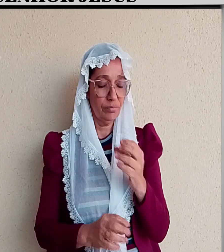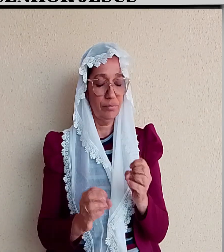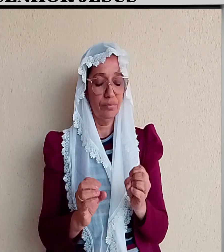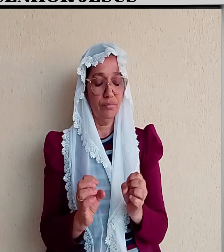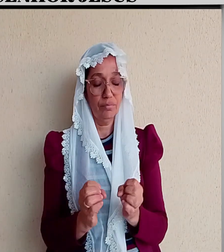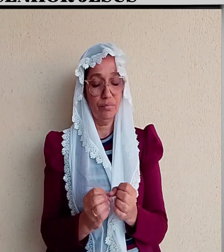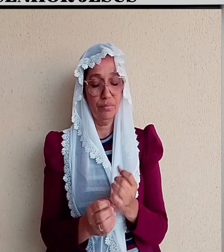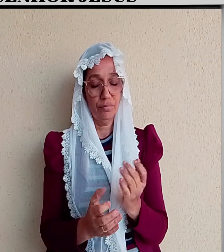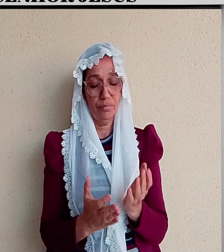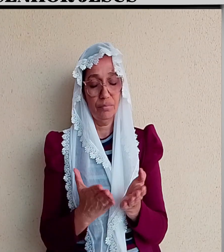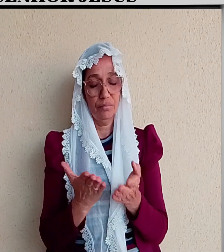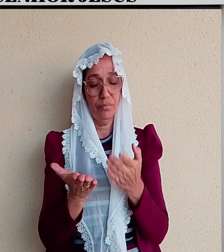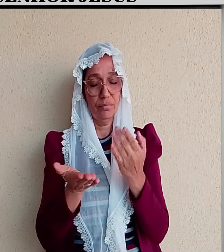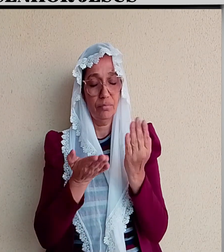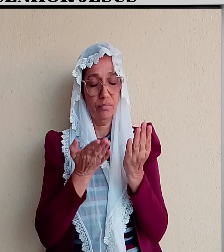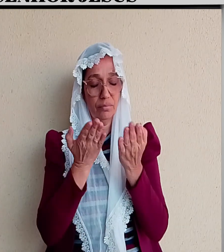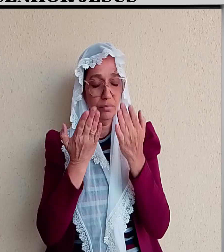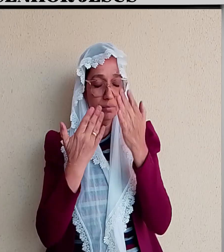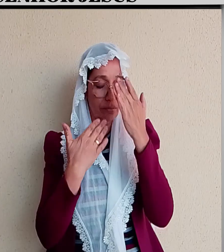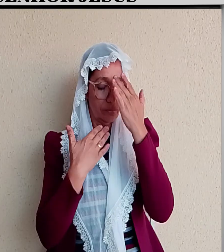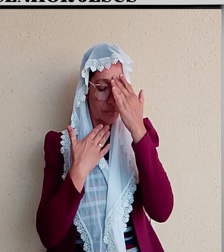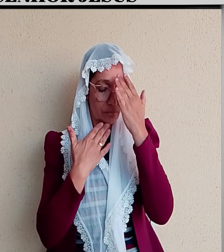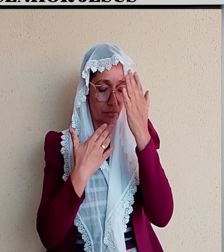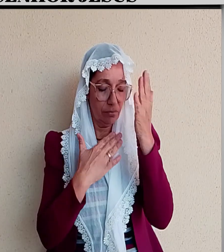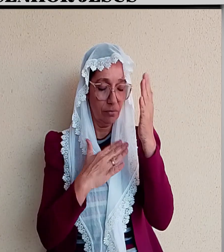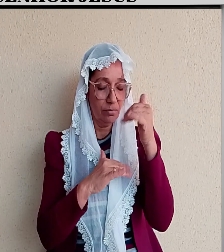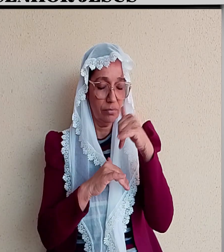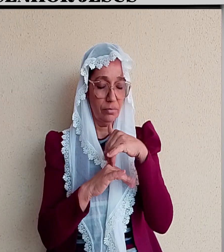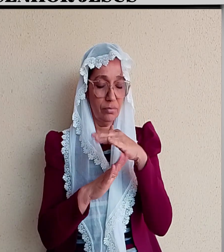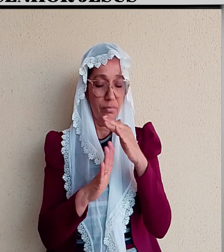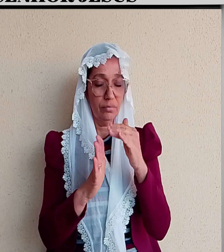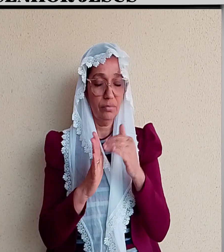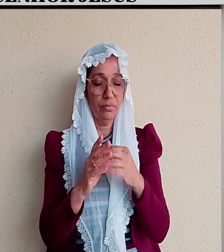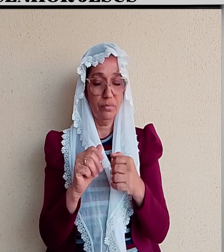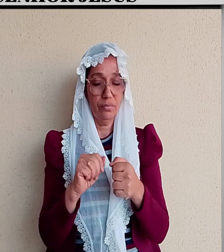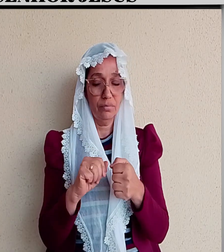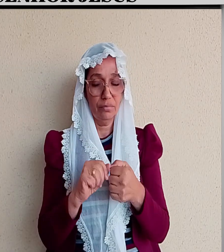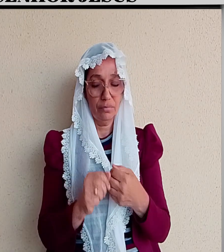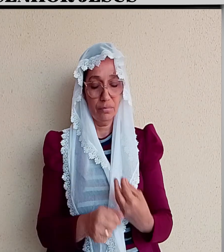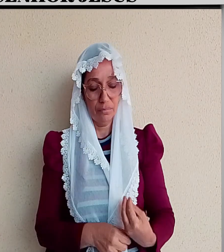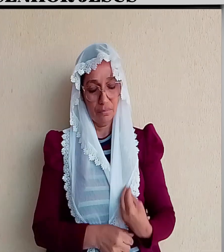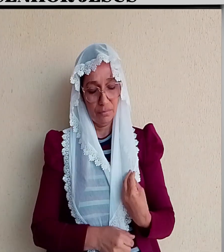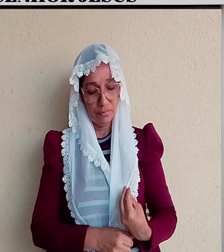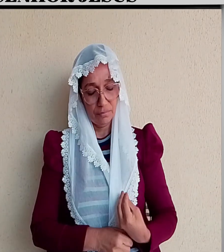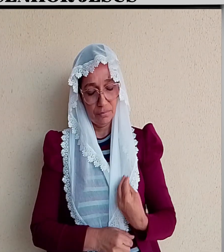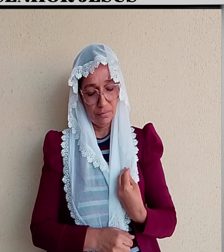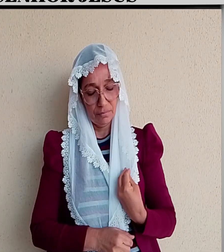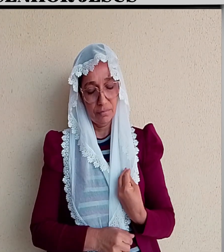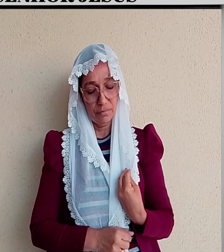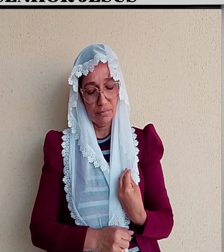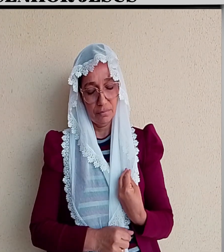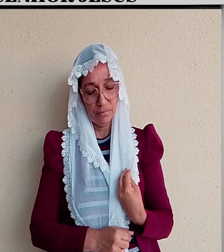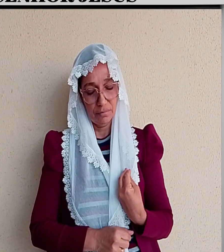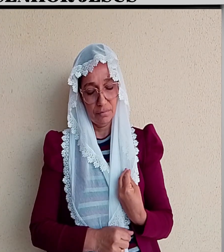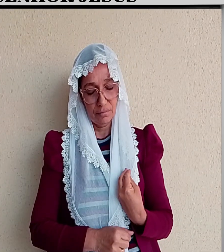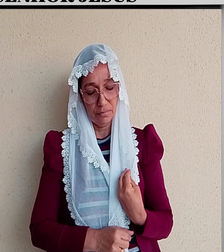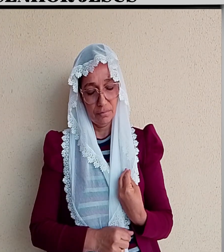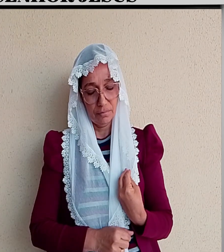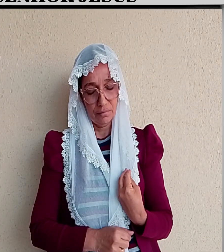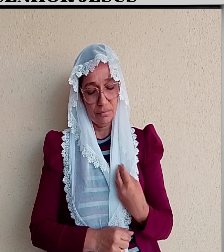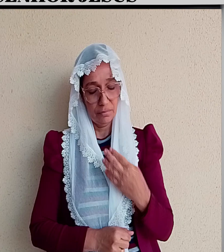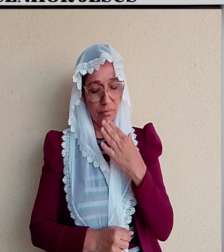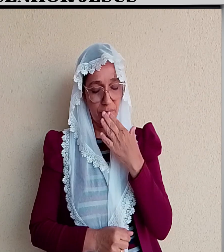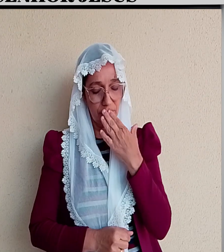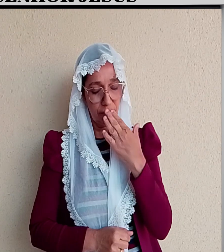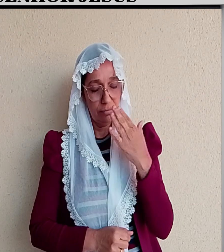honra Ti, e Senhor, verdade, por Senhor. tudo o qual tem feito em nossas vidas. Agradecemos a Ti por tudo, Pai amado. E pedimos, Pai,